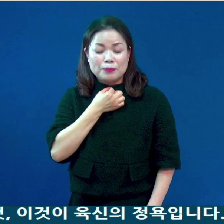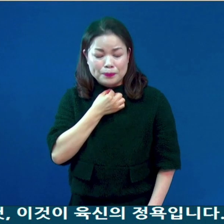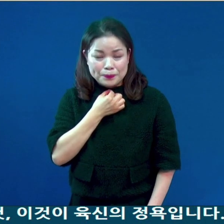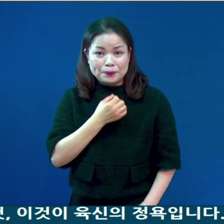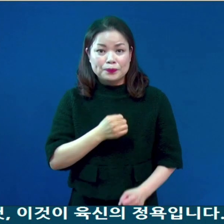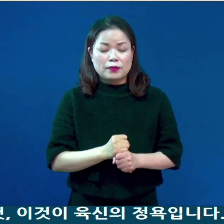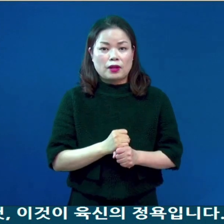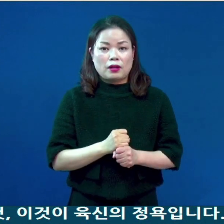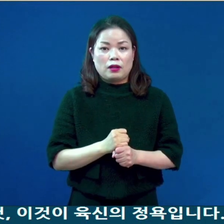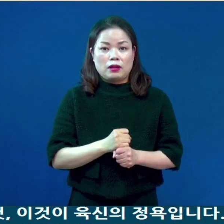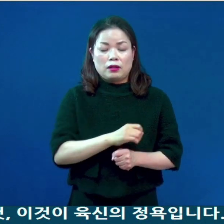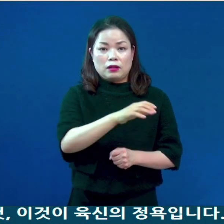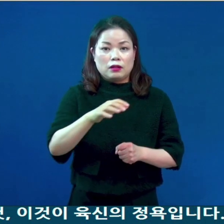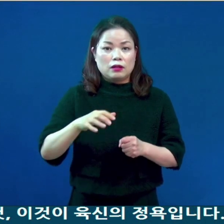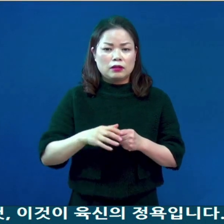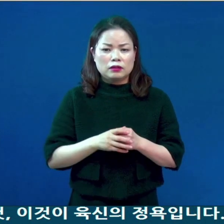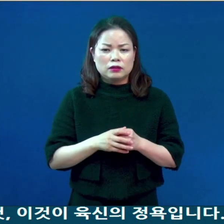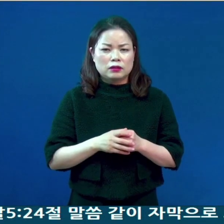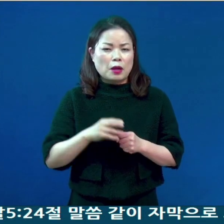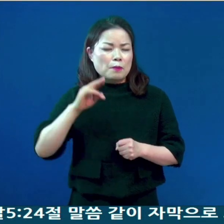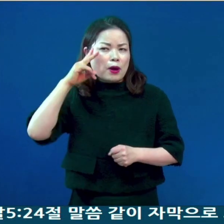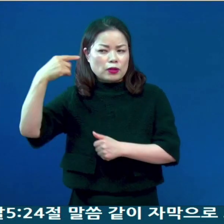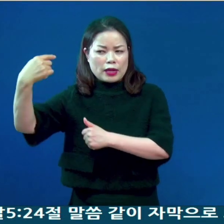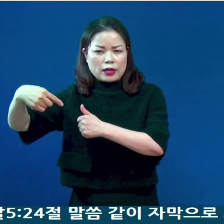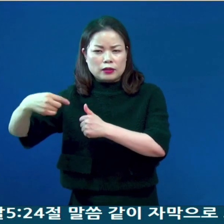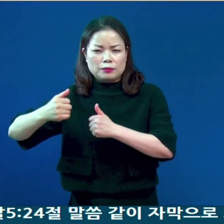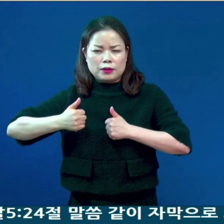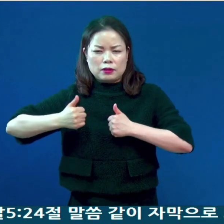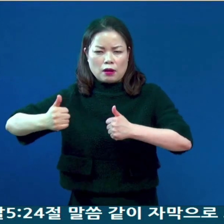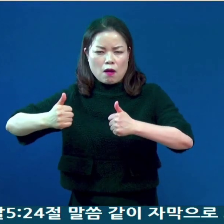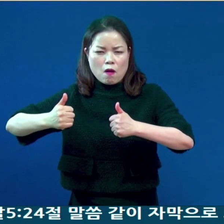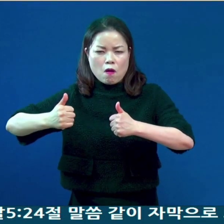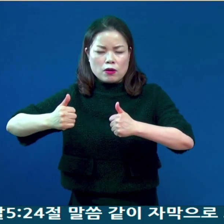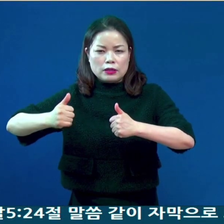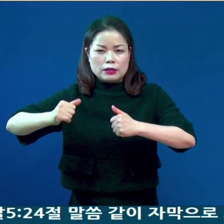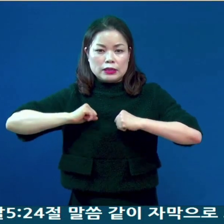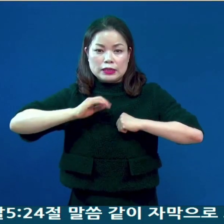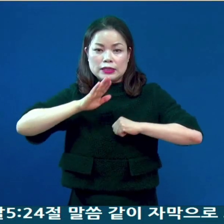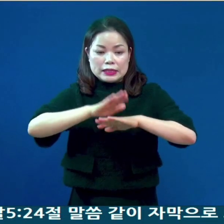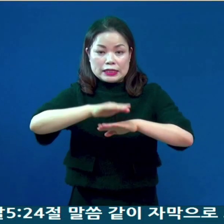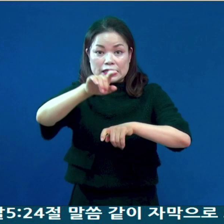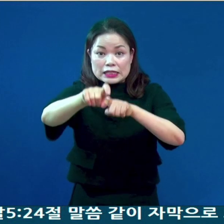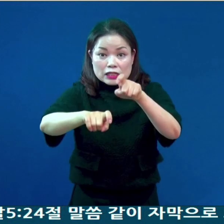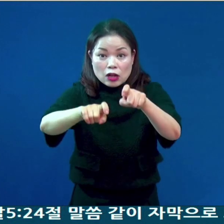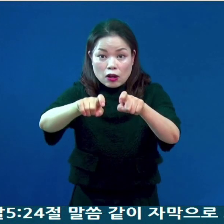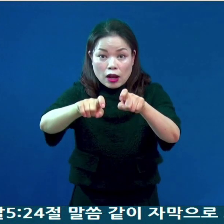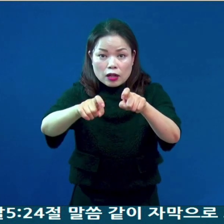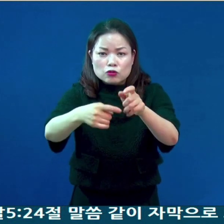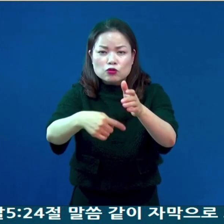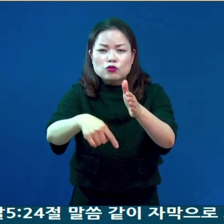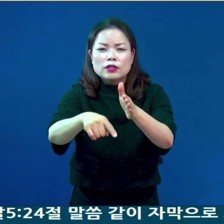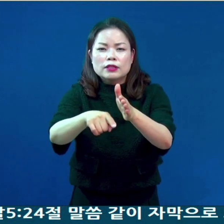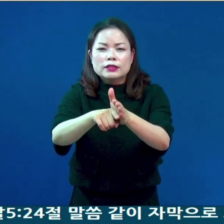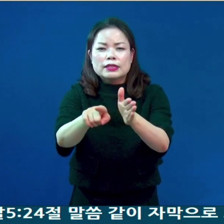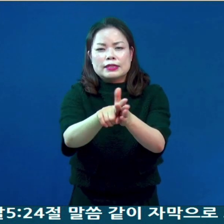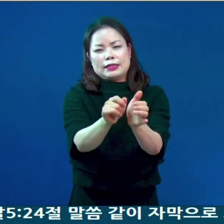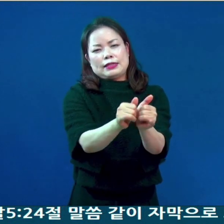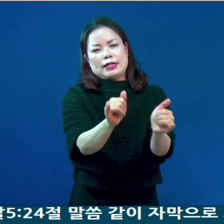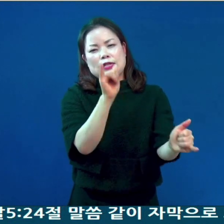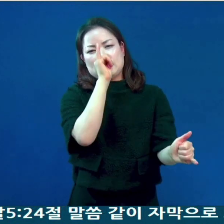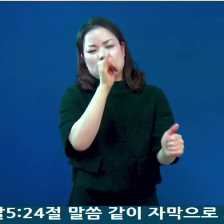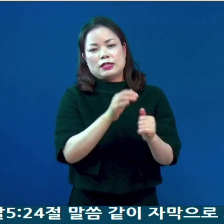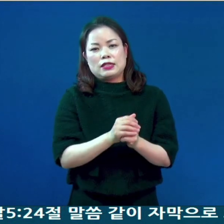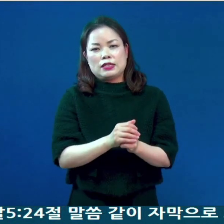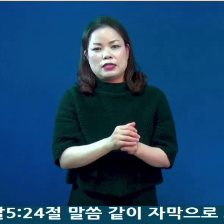못 박았다는 것이죠. 바울의 이 가르침을 가장 열심히 실천하려던 이 그룹의 신자들이